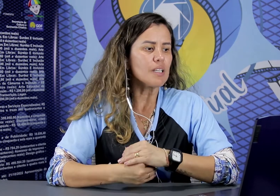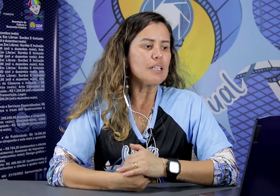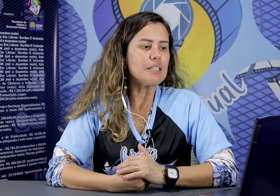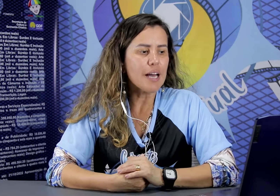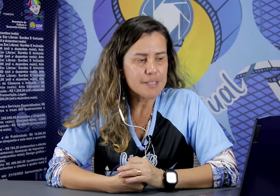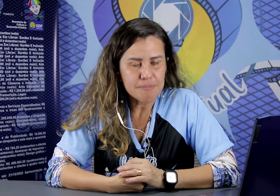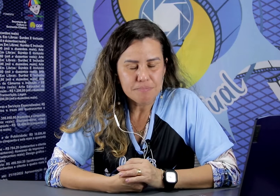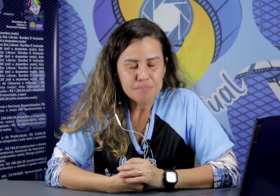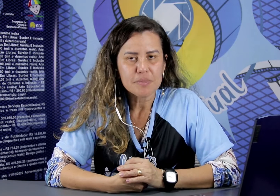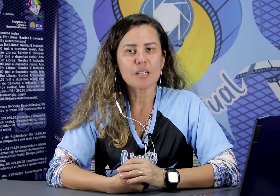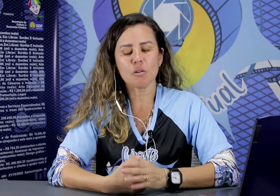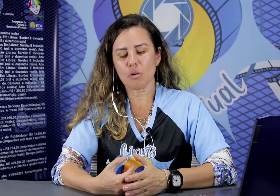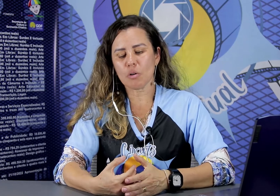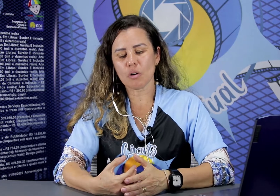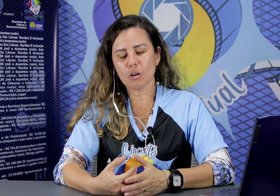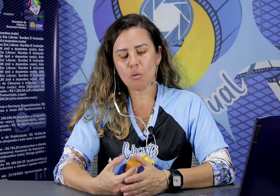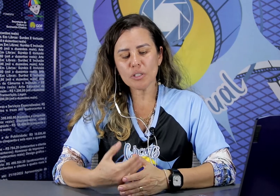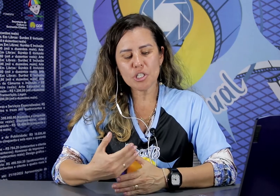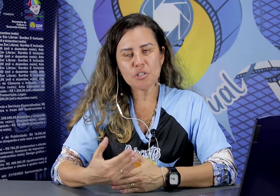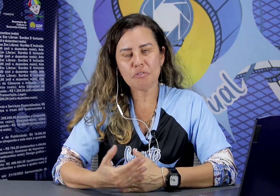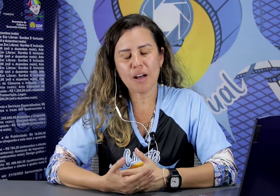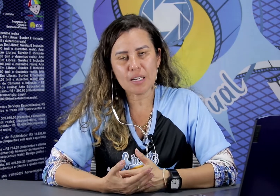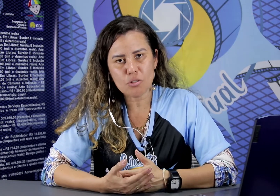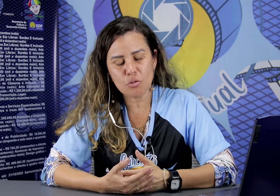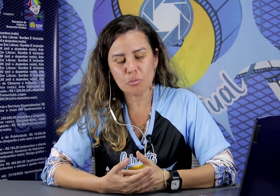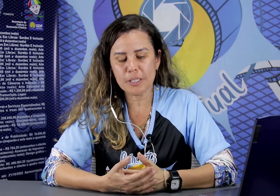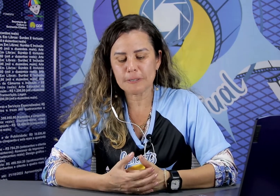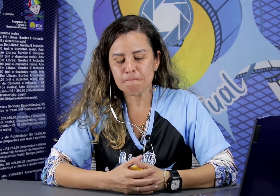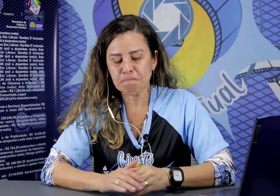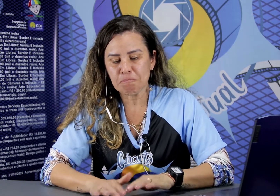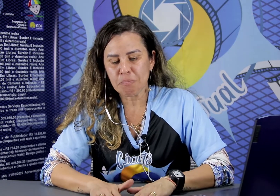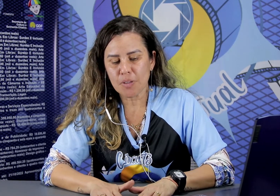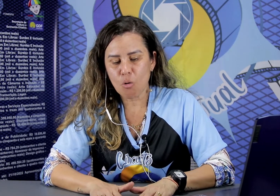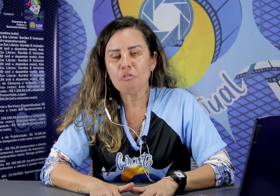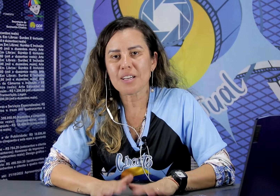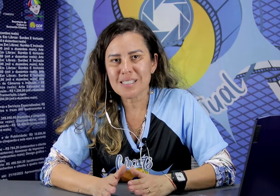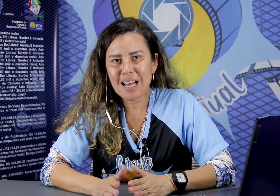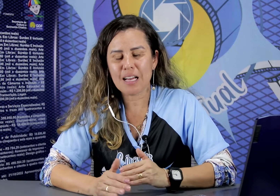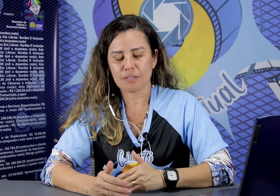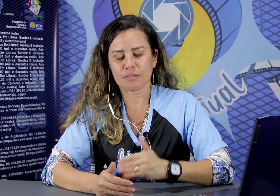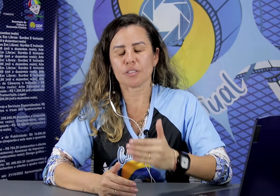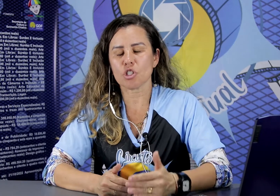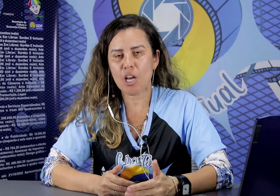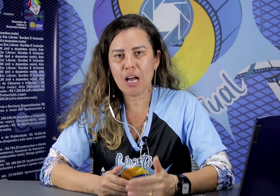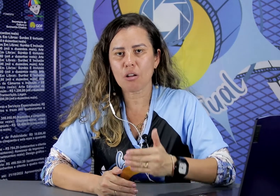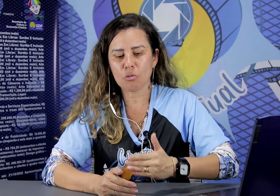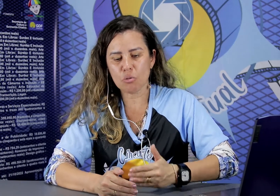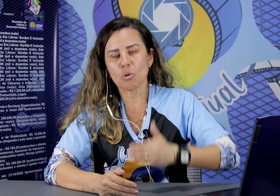E aí? Quando a gente fala sobre conversar, diálogo, uso